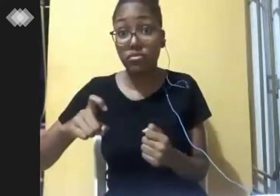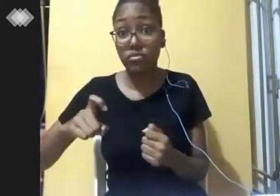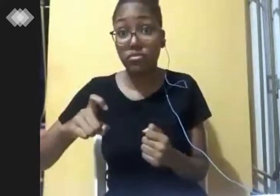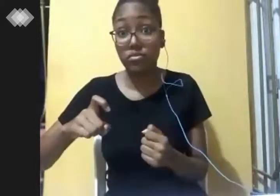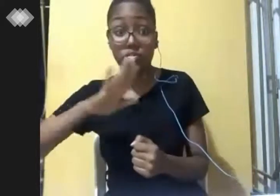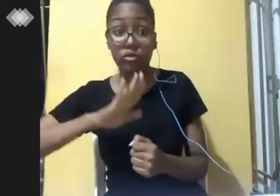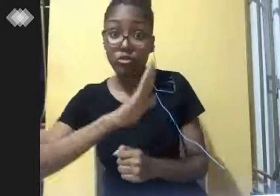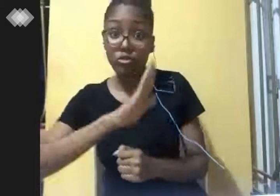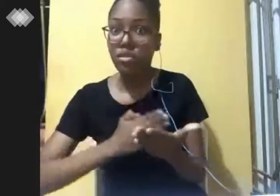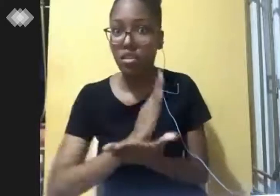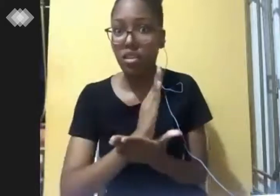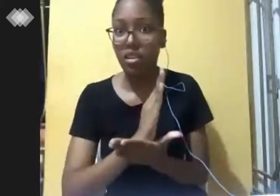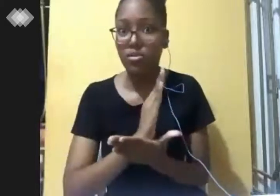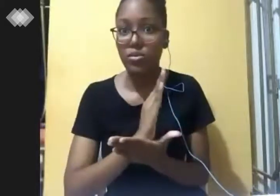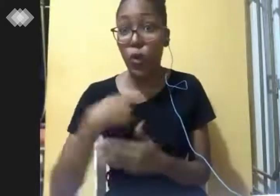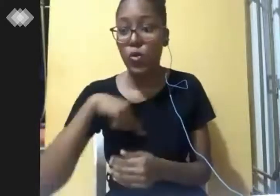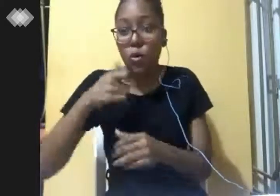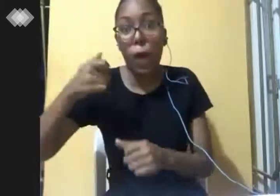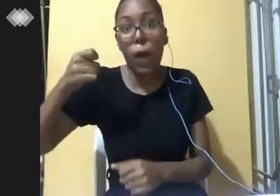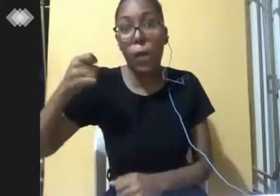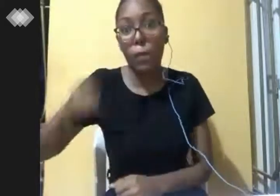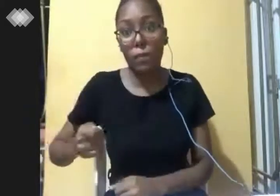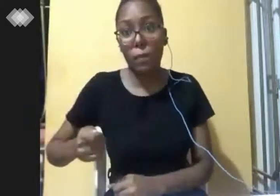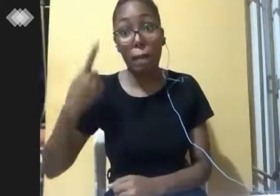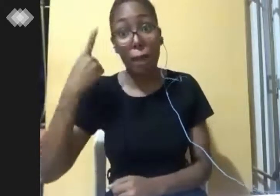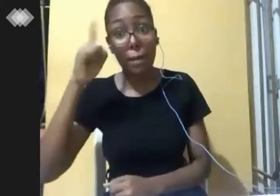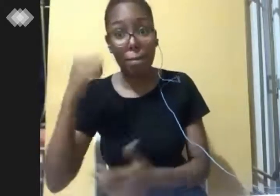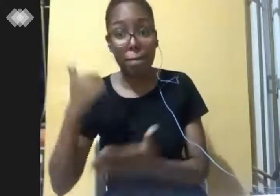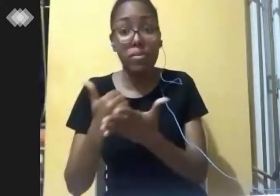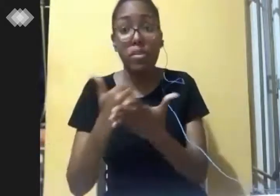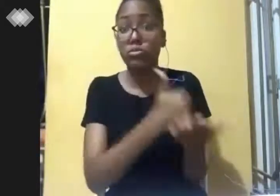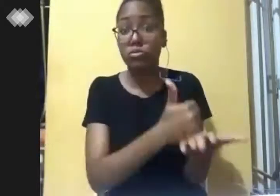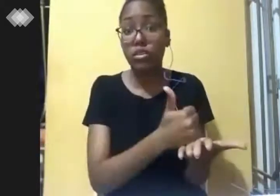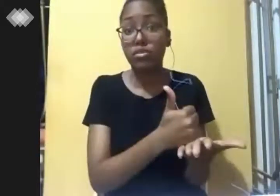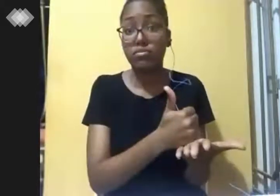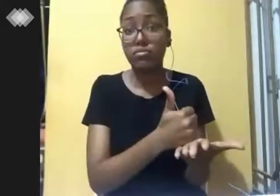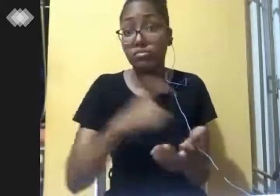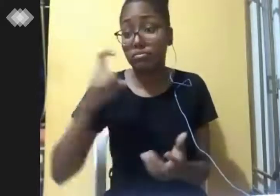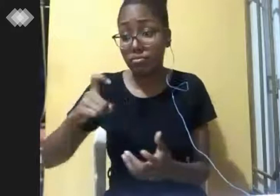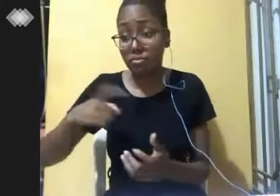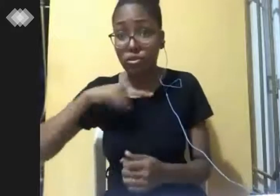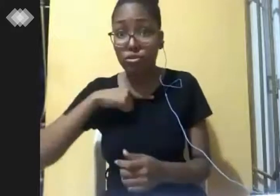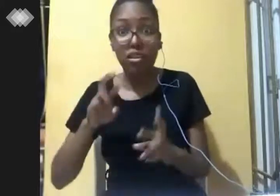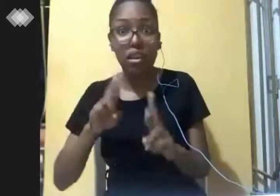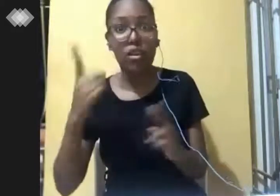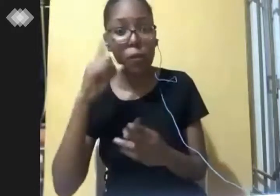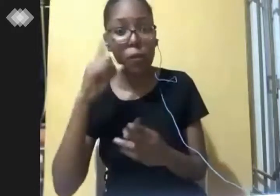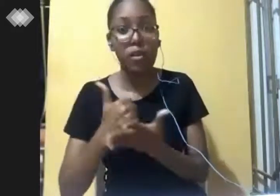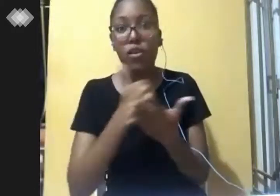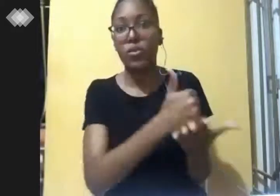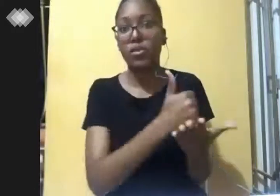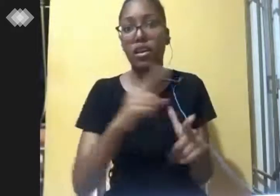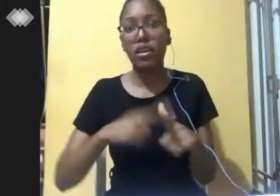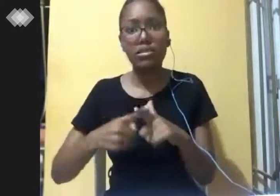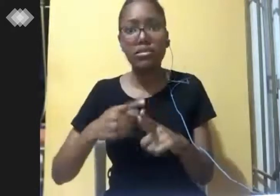nosotros tenemos la obligación de estar preparados para garantizarle esos derechos. Es muy